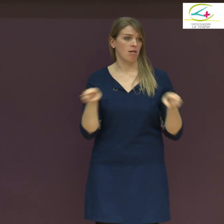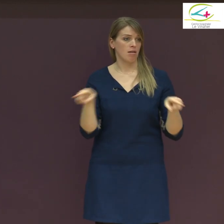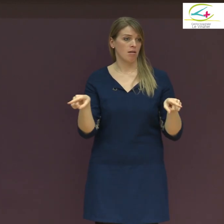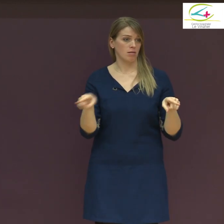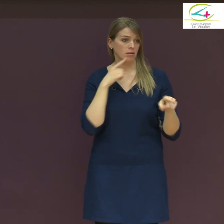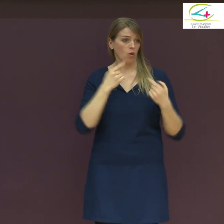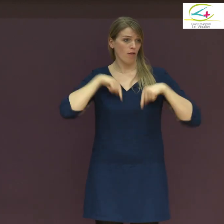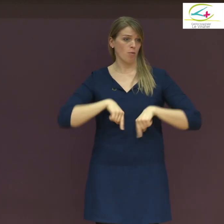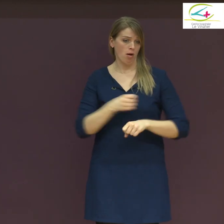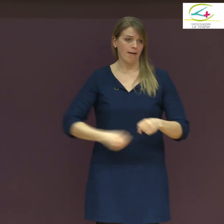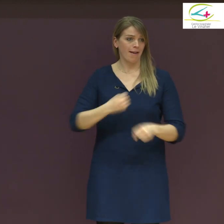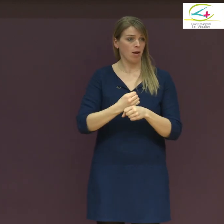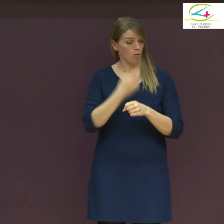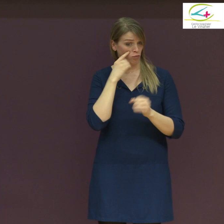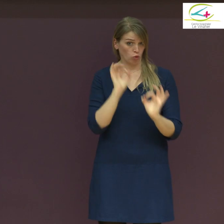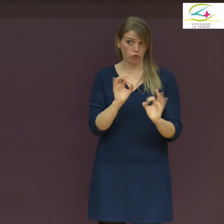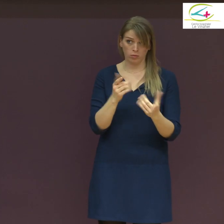d'emblée l'ensemble